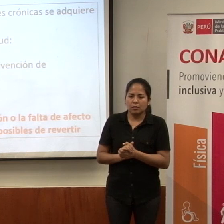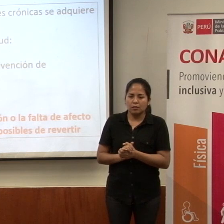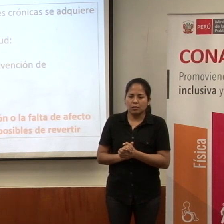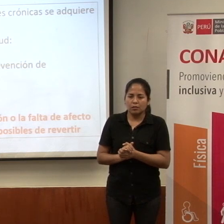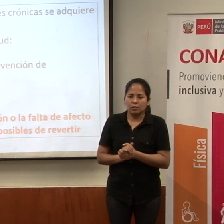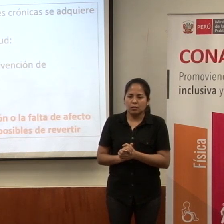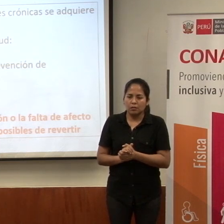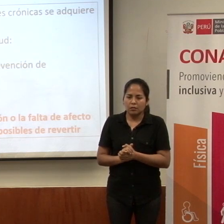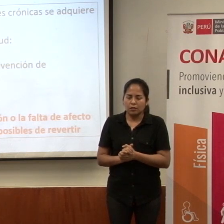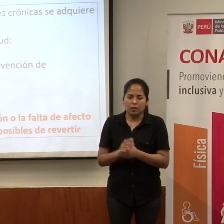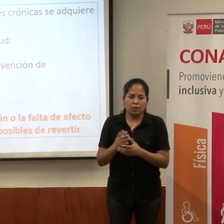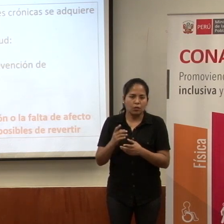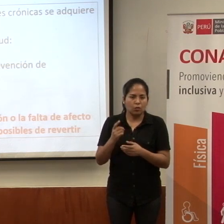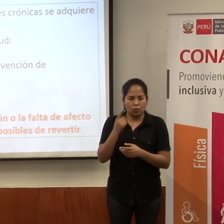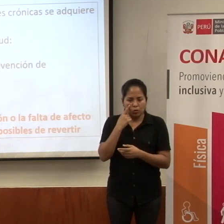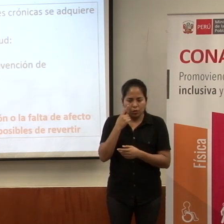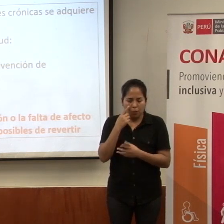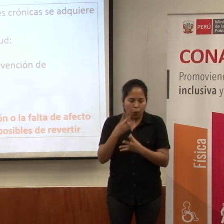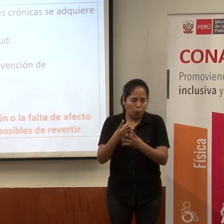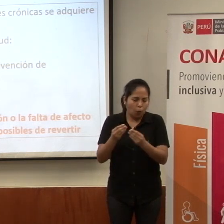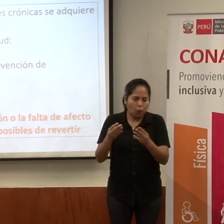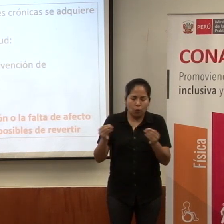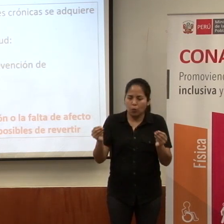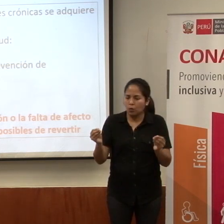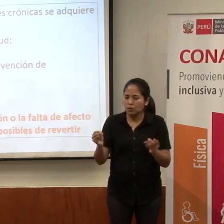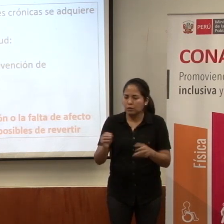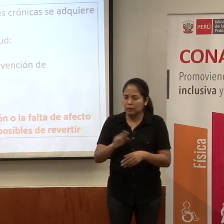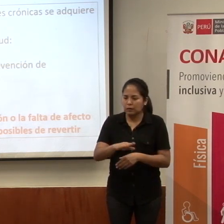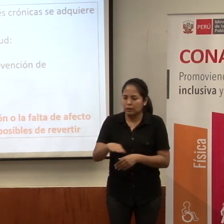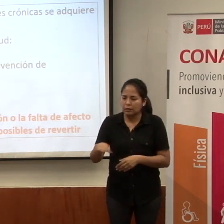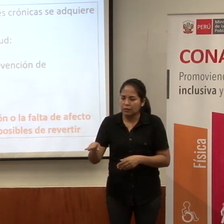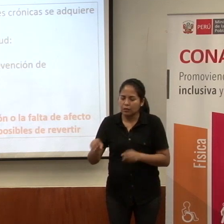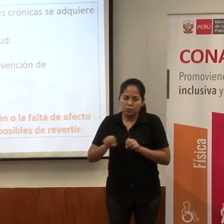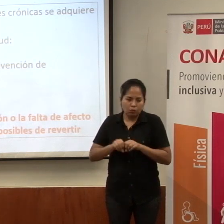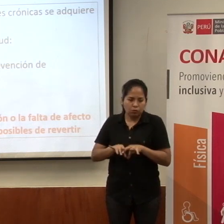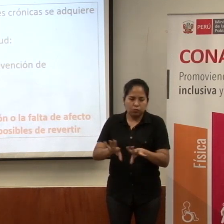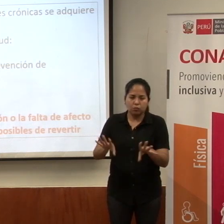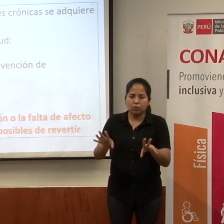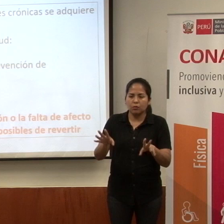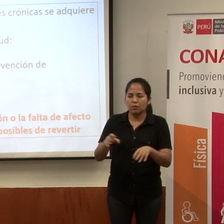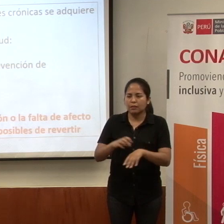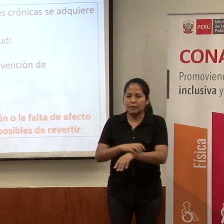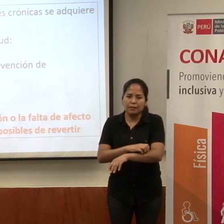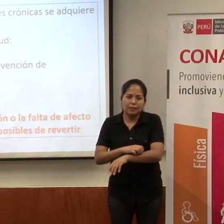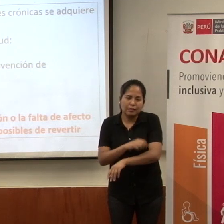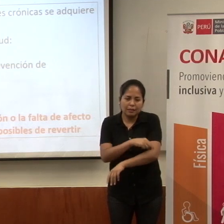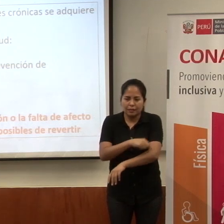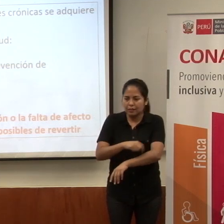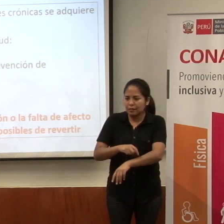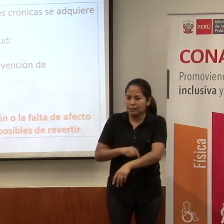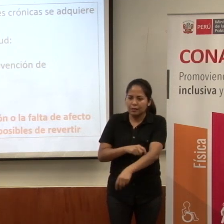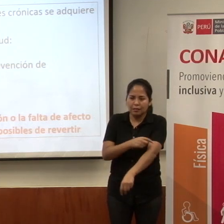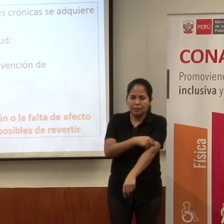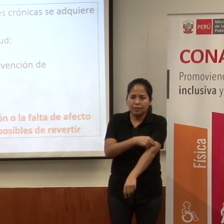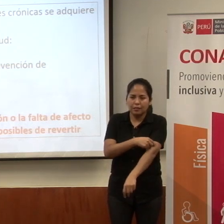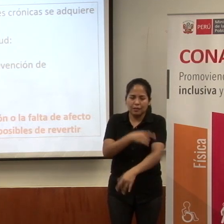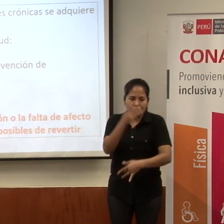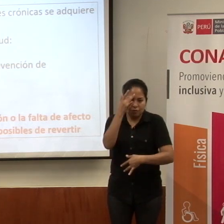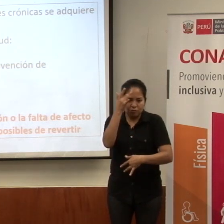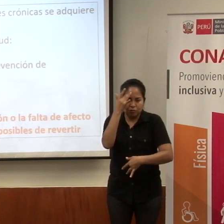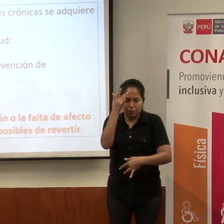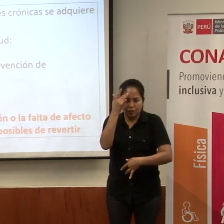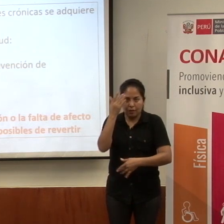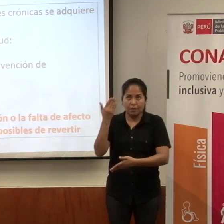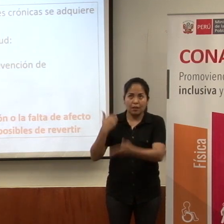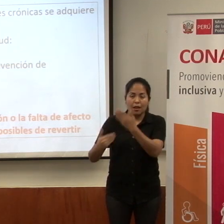Estamos con miles de casos de sarampión y empezamos a tener casos de sarampión lamentablemente en el Perú después de que en el